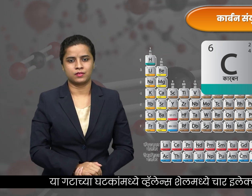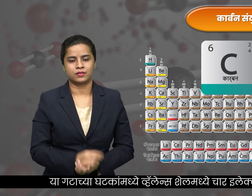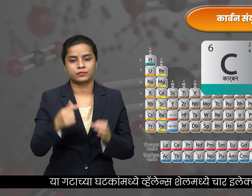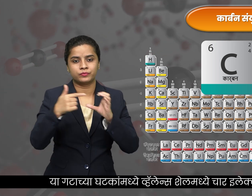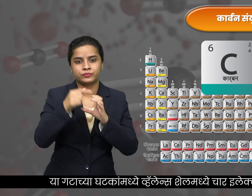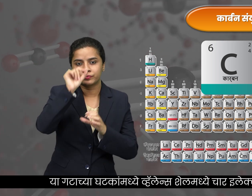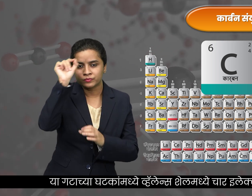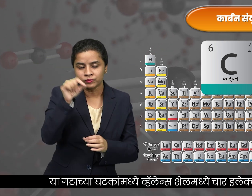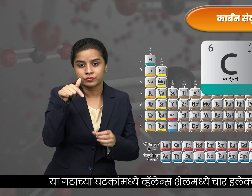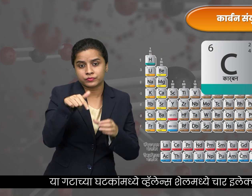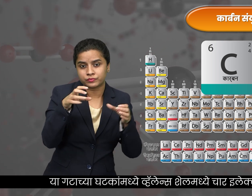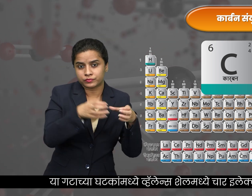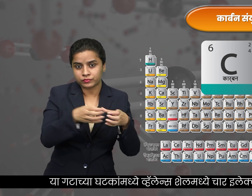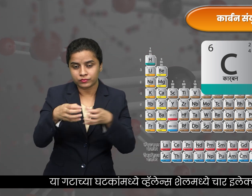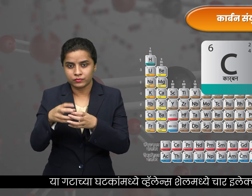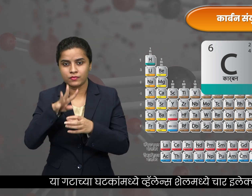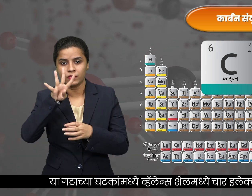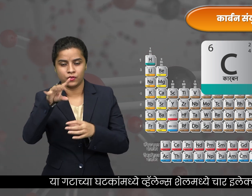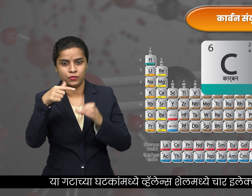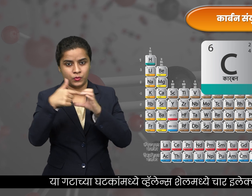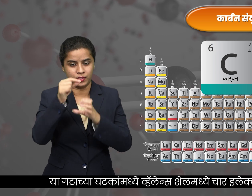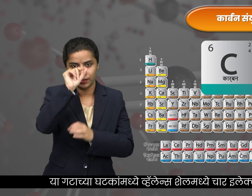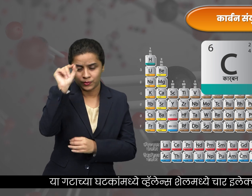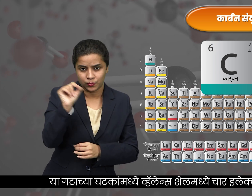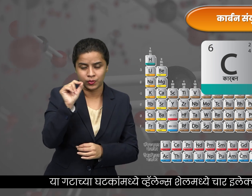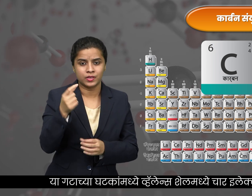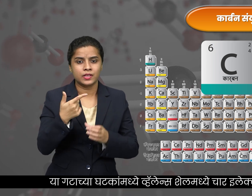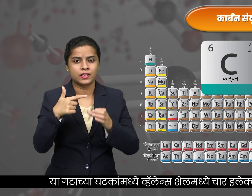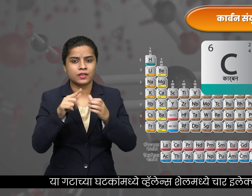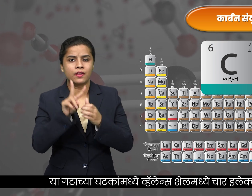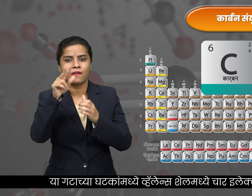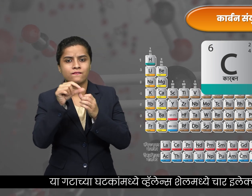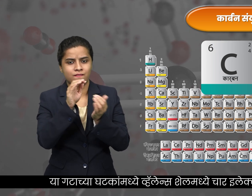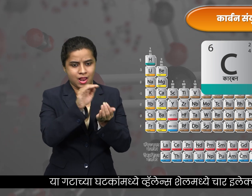या गटाच्या घटकांमध्ये व्हॅलेन्स शेलमध्ये 4 इलेक्ट्रॉन असतात.